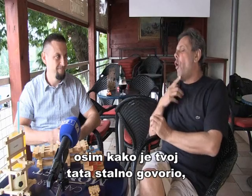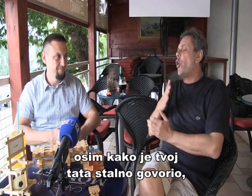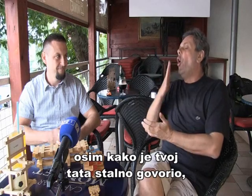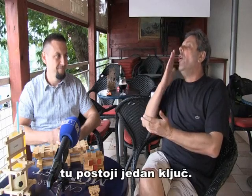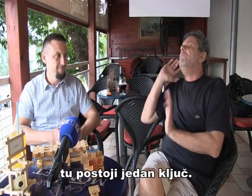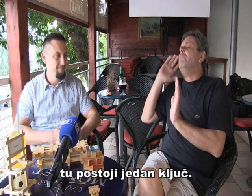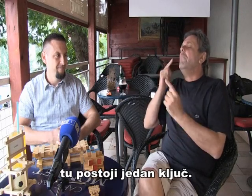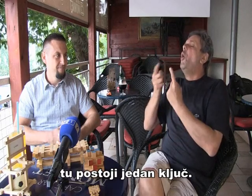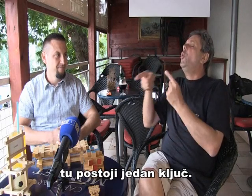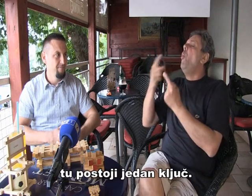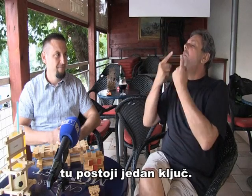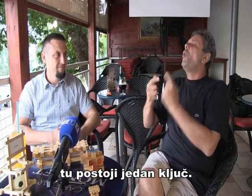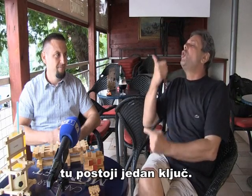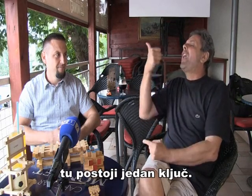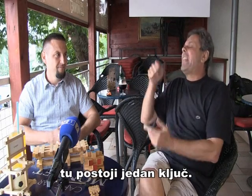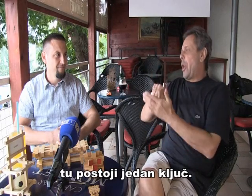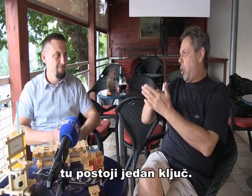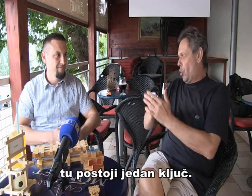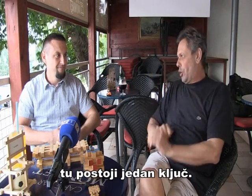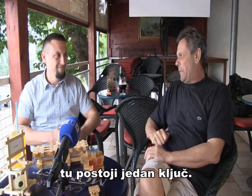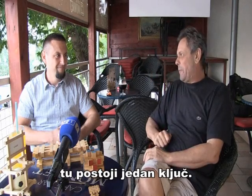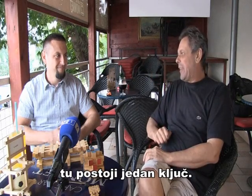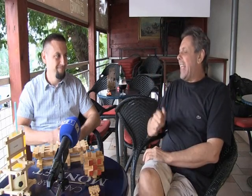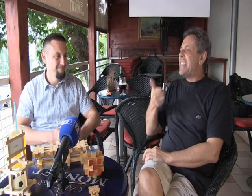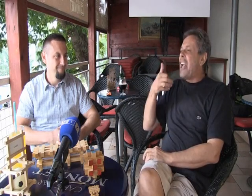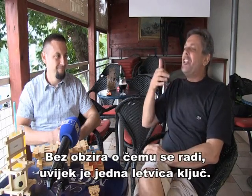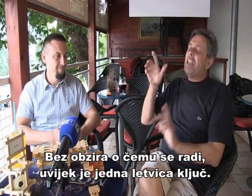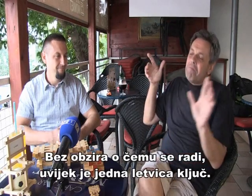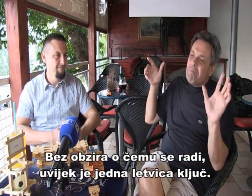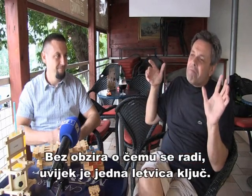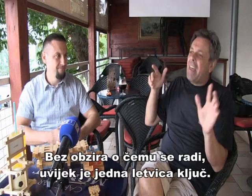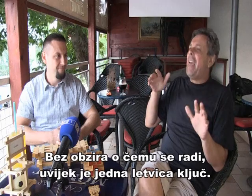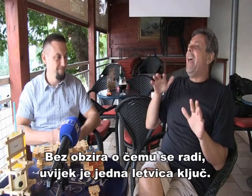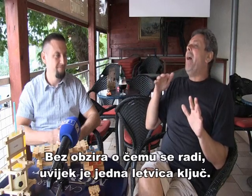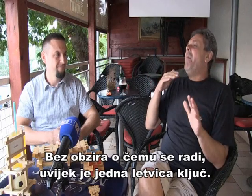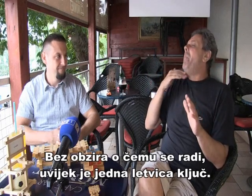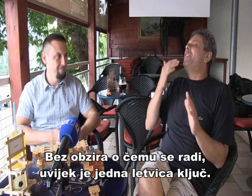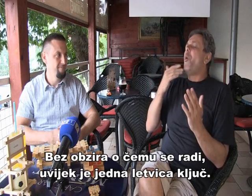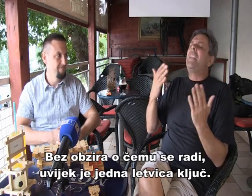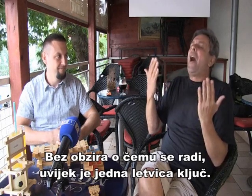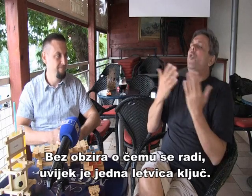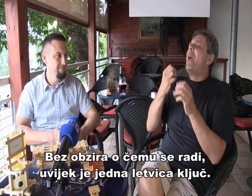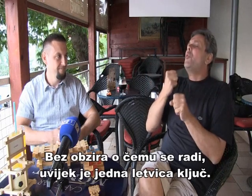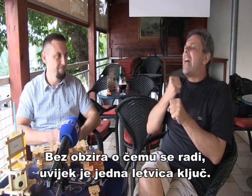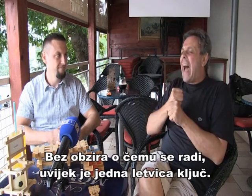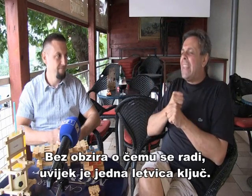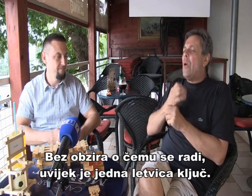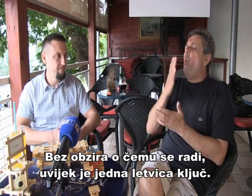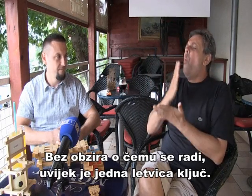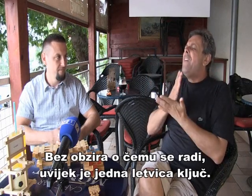govorio, tu postoji jedan ključ. Znači, bez obzira o čemu se radi, uvijek